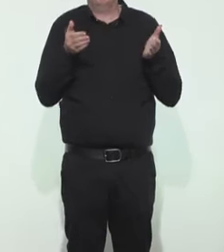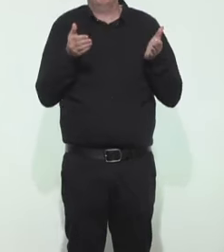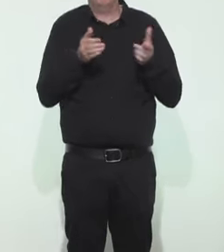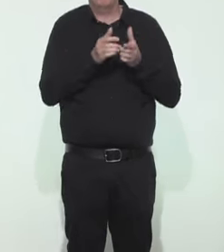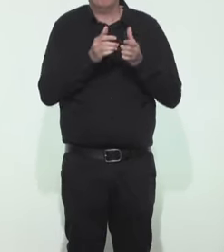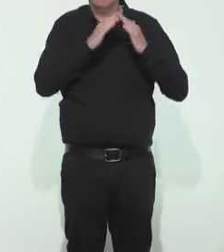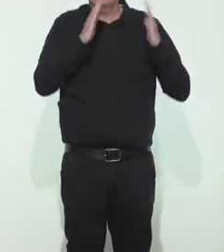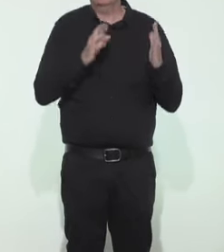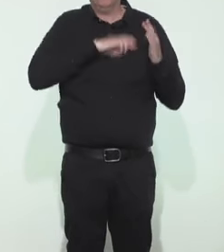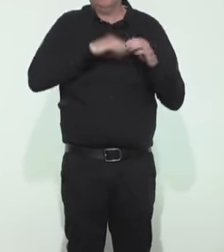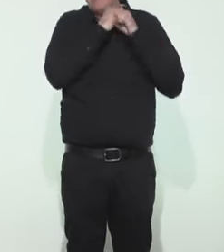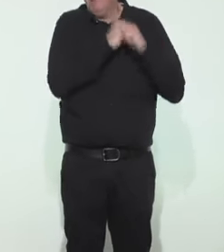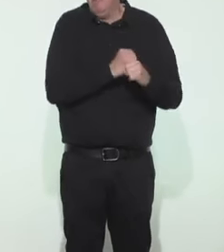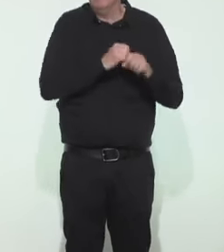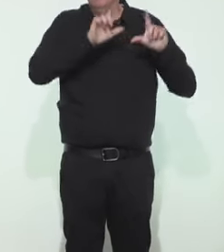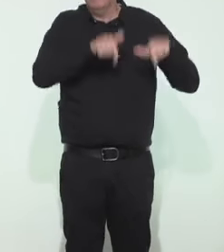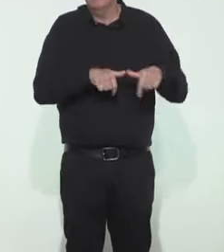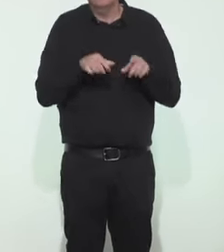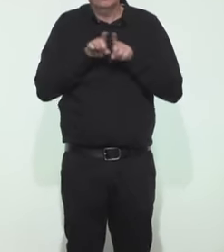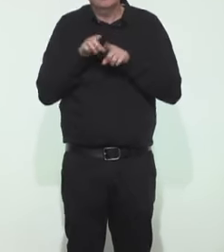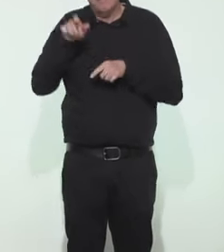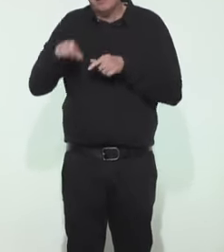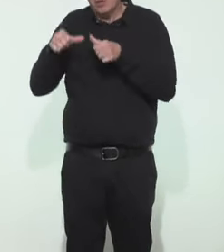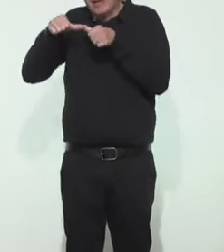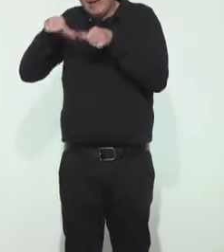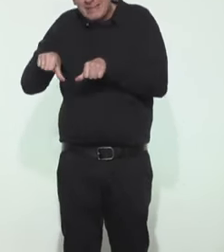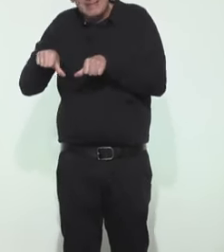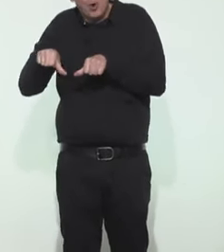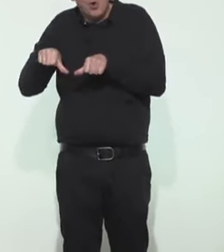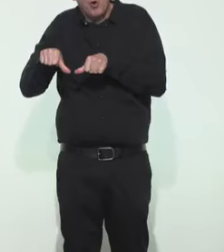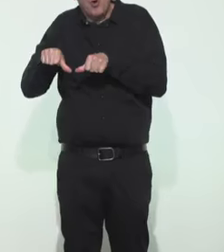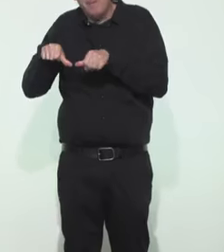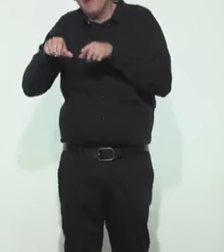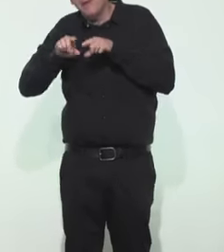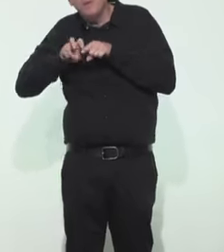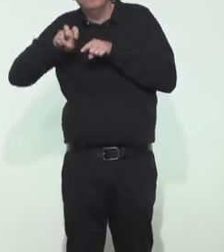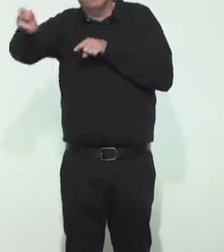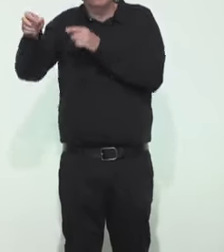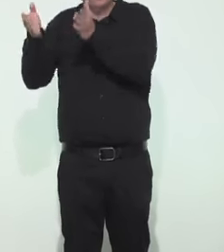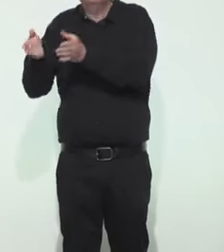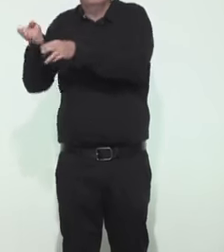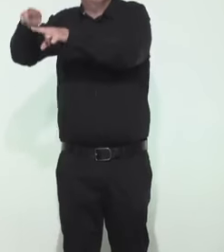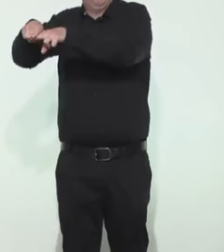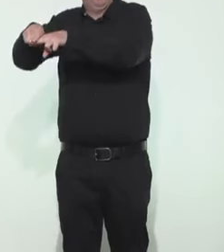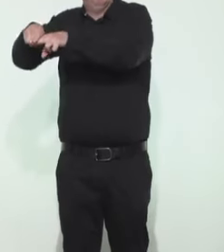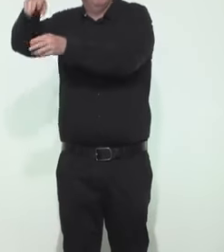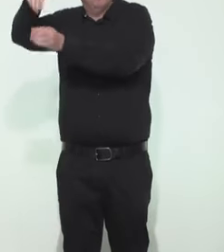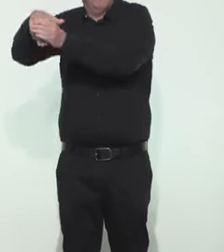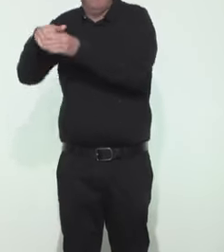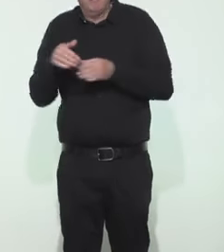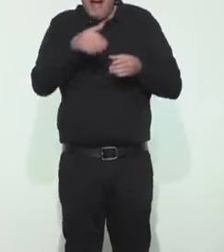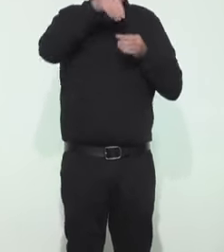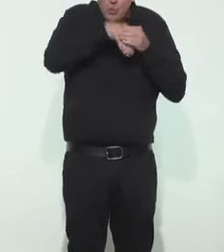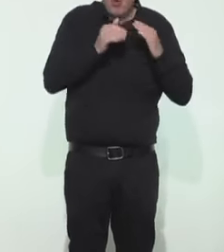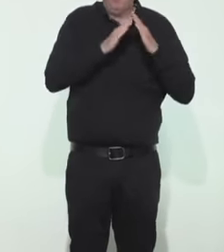des décès qui était signalé aussi c'est des résidents d pad mais qui était décédé à l'hôpital donc on ne peut pas se permettre d'avoir des décès qui ne sont